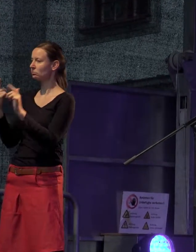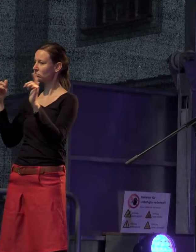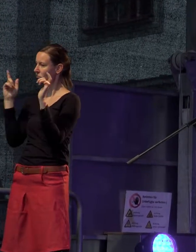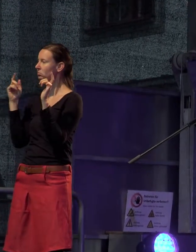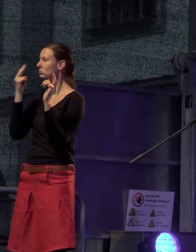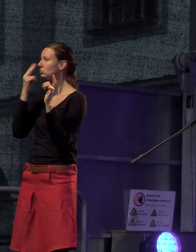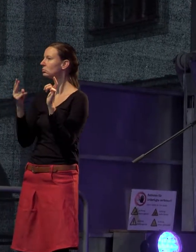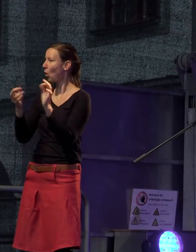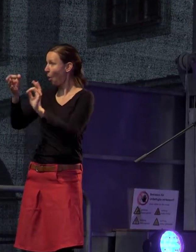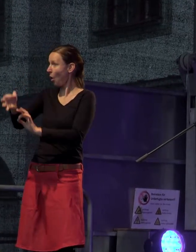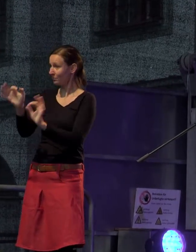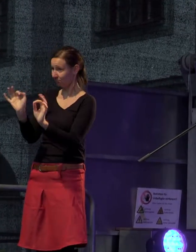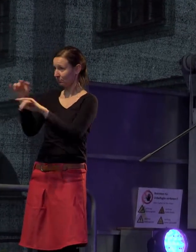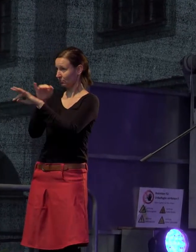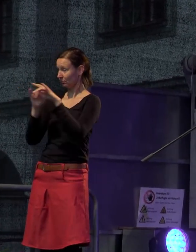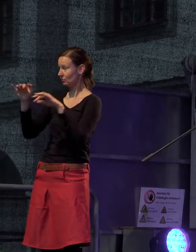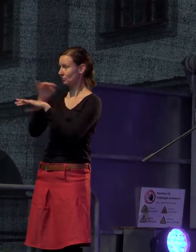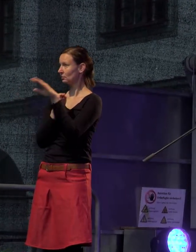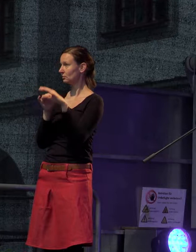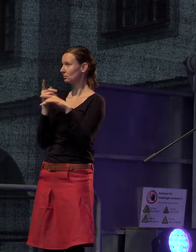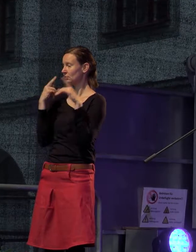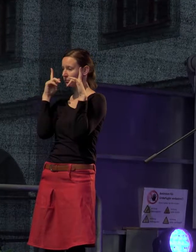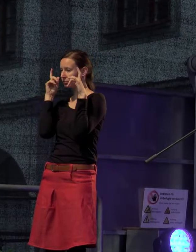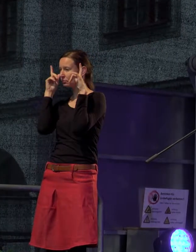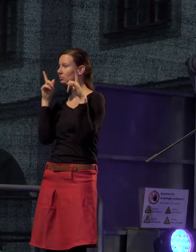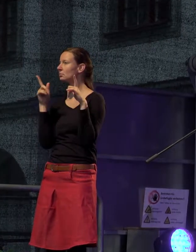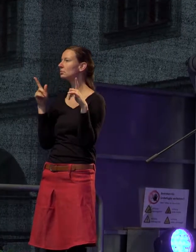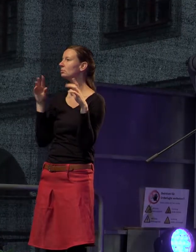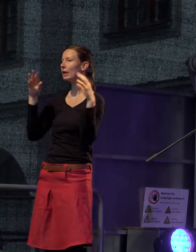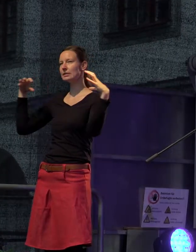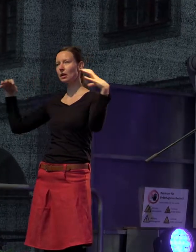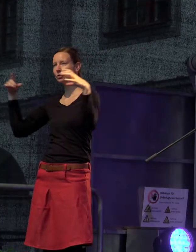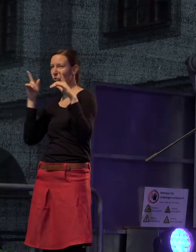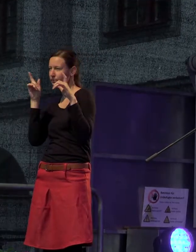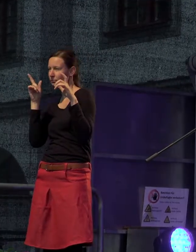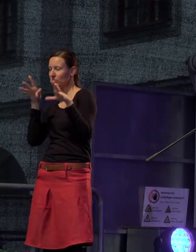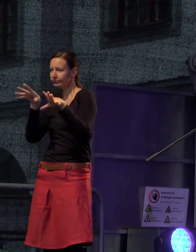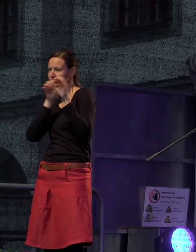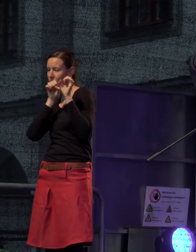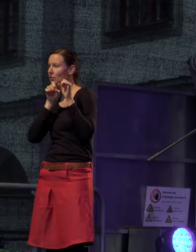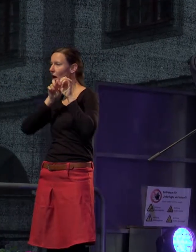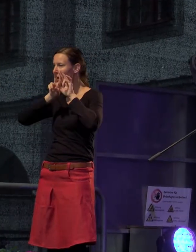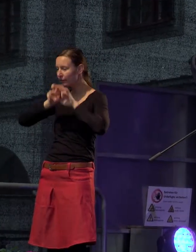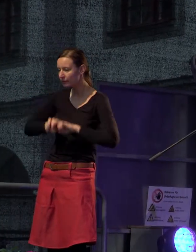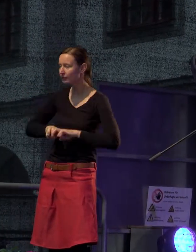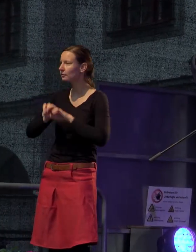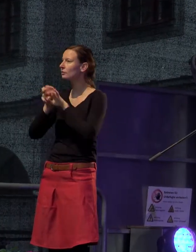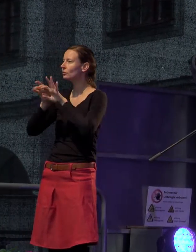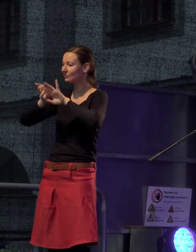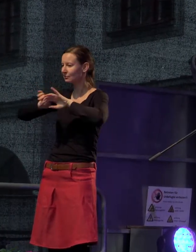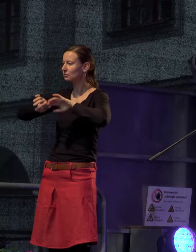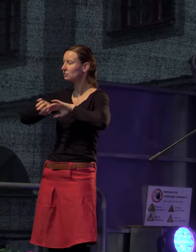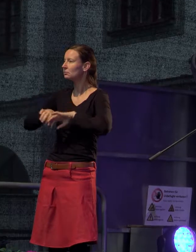orte die sie in installationen und fotoarbeiten analysiert fragmentiert und